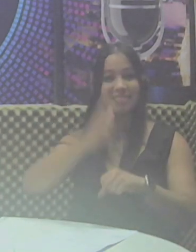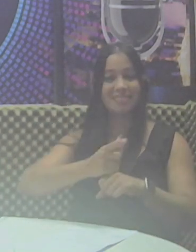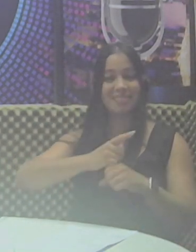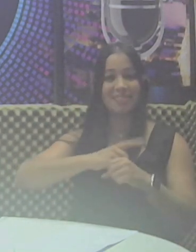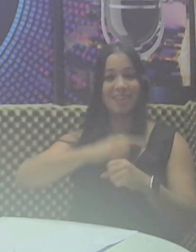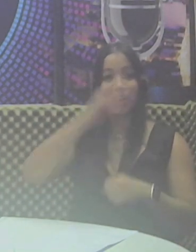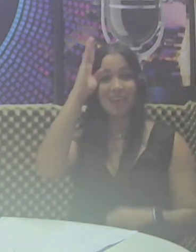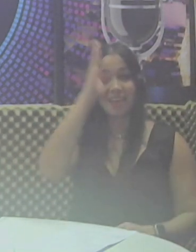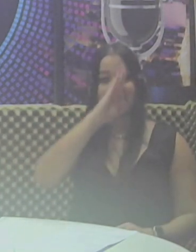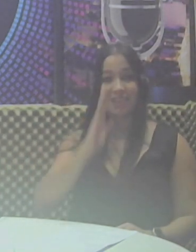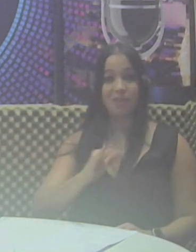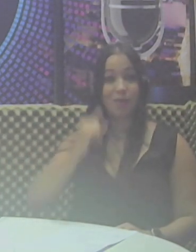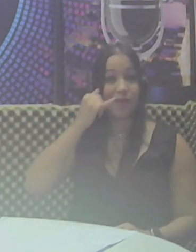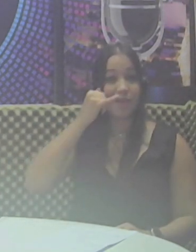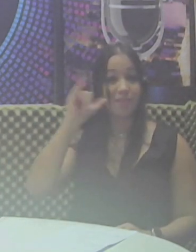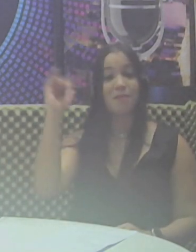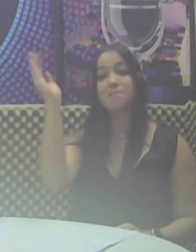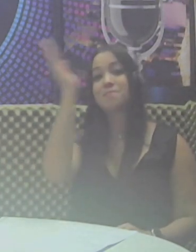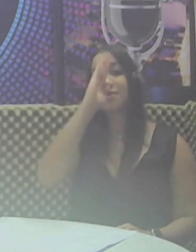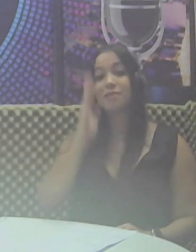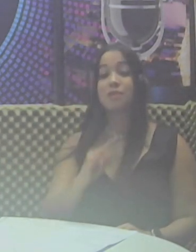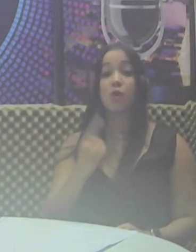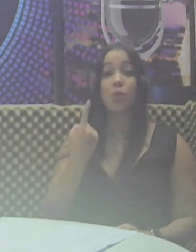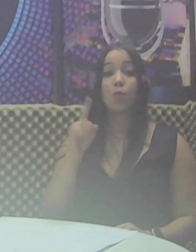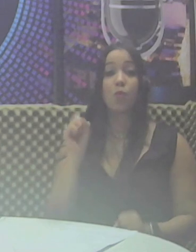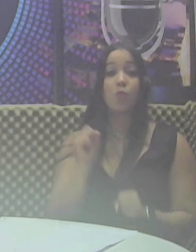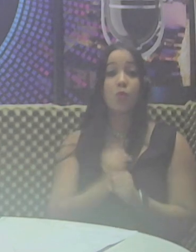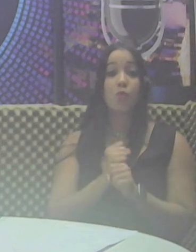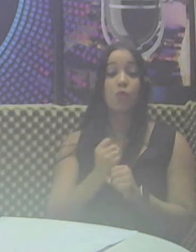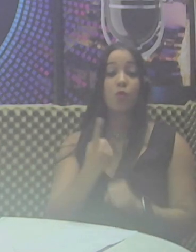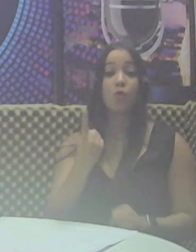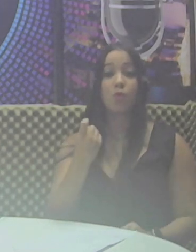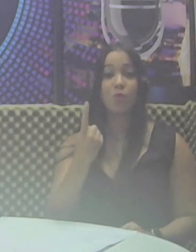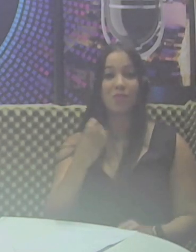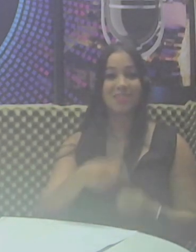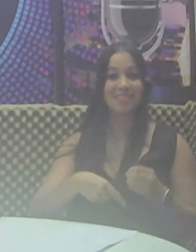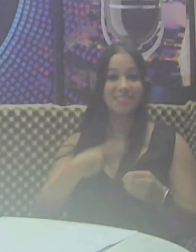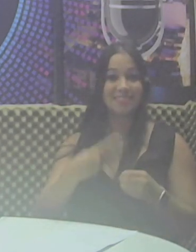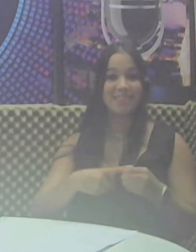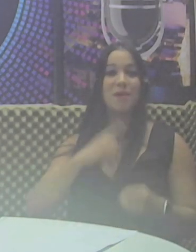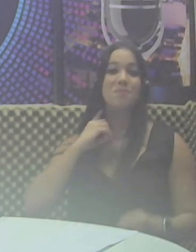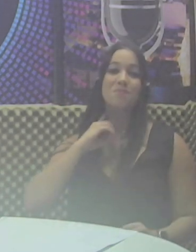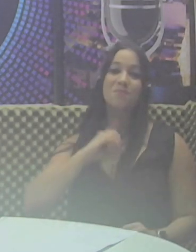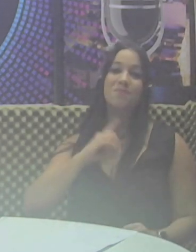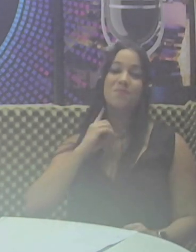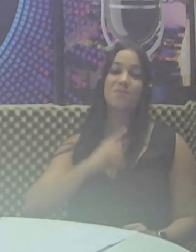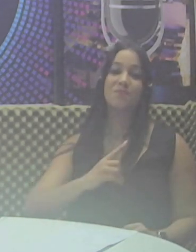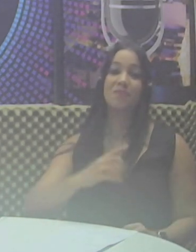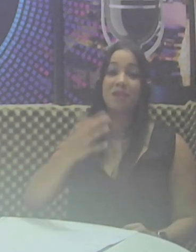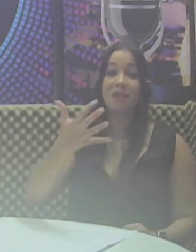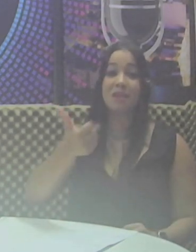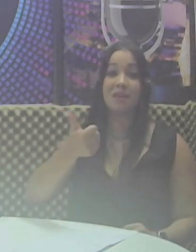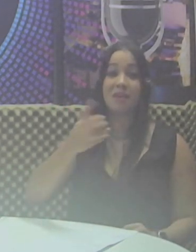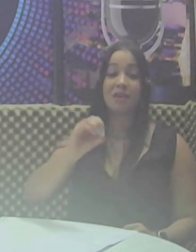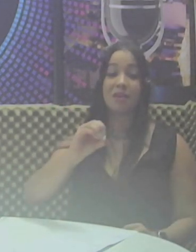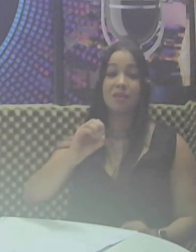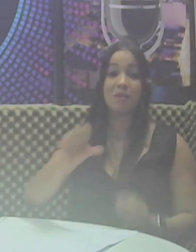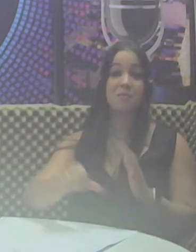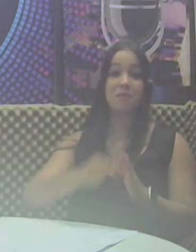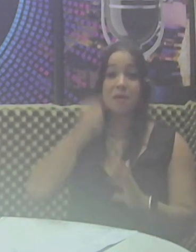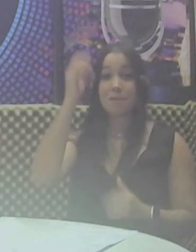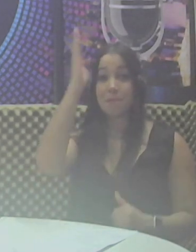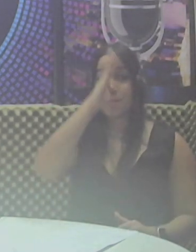Brasil e, no último ano, foi a única cidade de Minas a estar entre as 10 primeiras do país com mais de 500